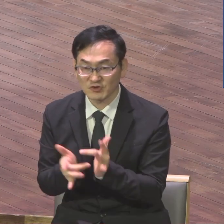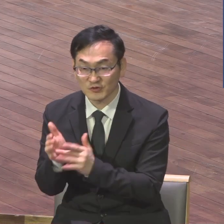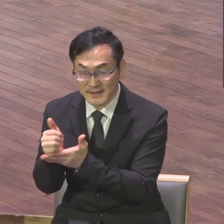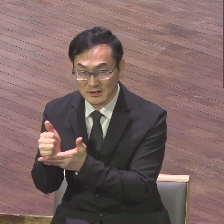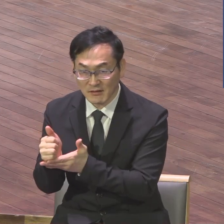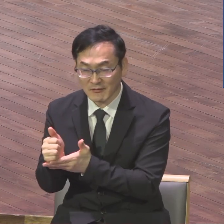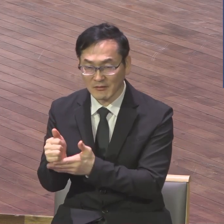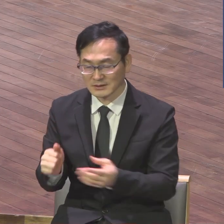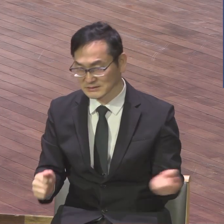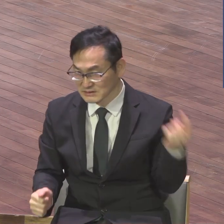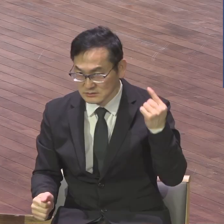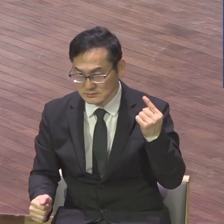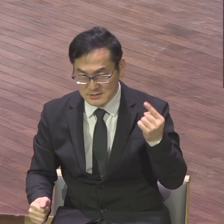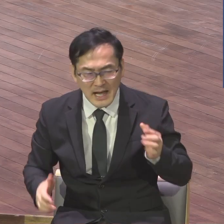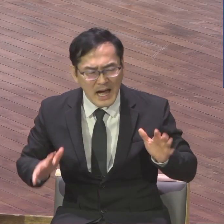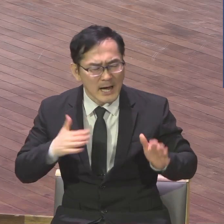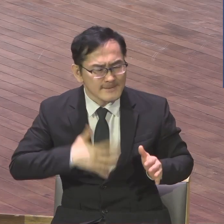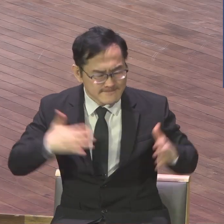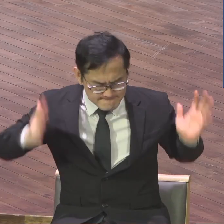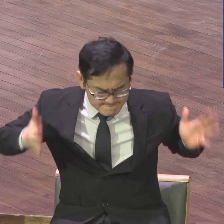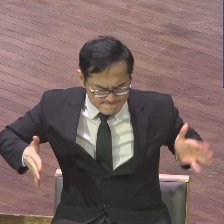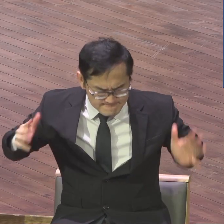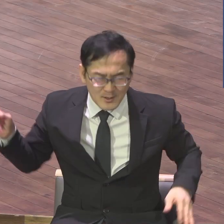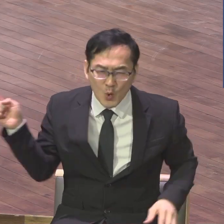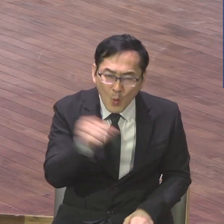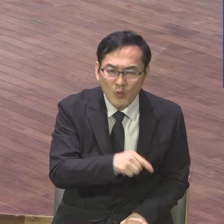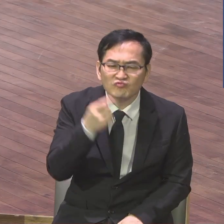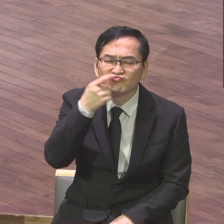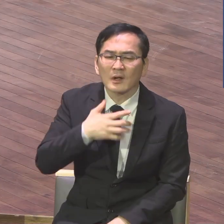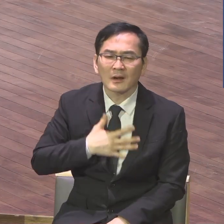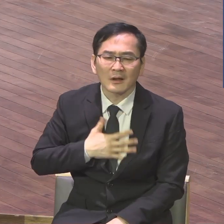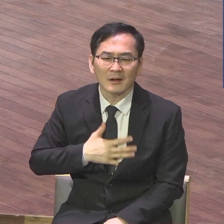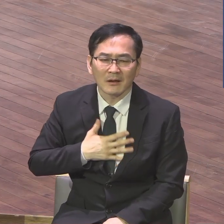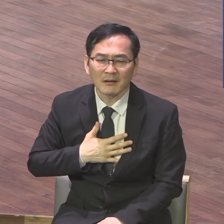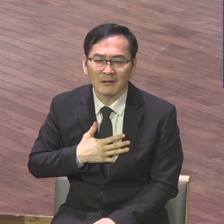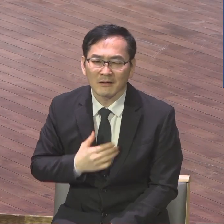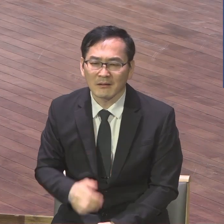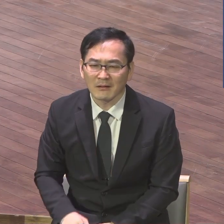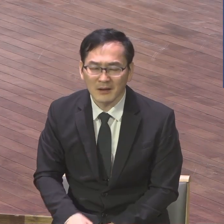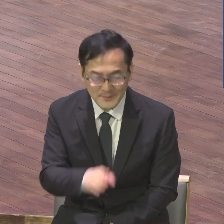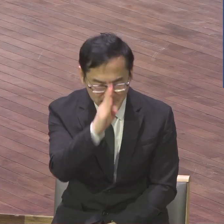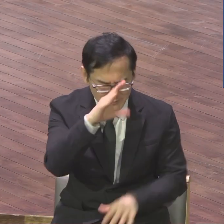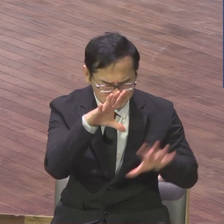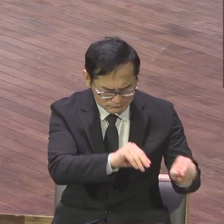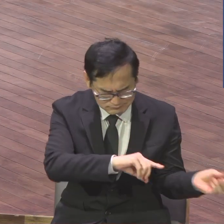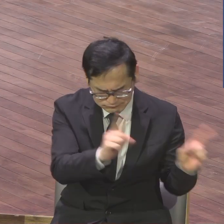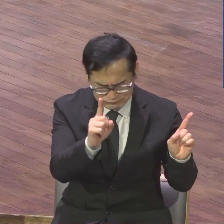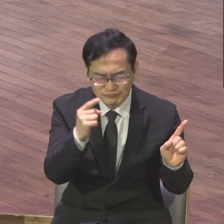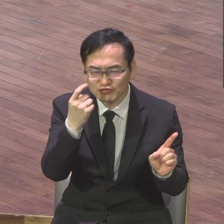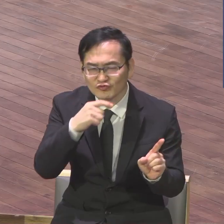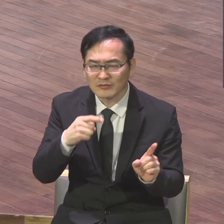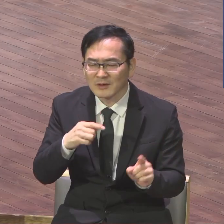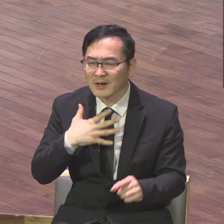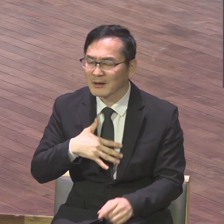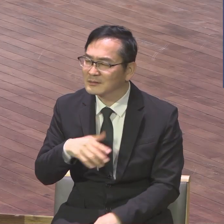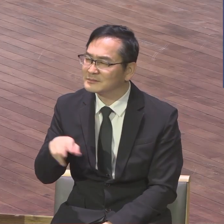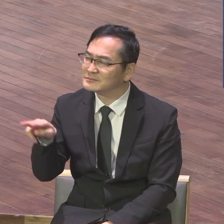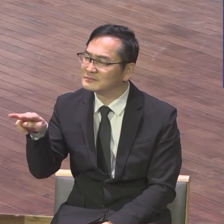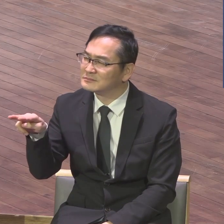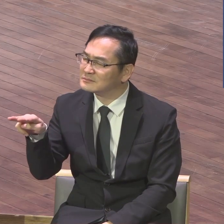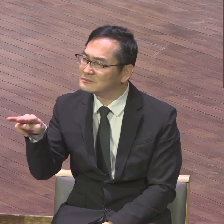듣자마자 속히 달려와서 나사로의 병을 고쳐 주실 줄 믿었어요.